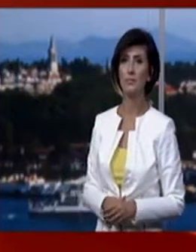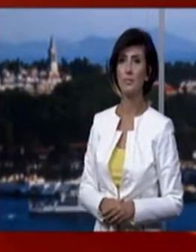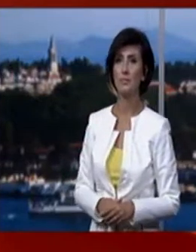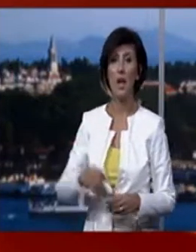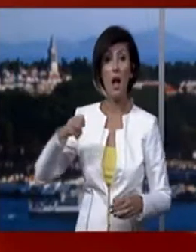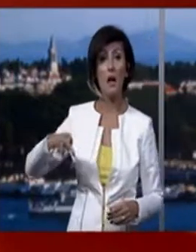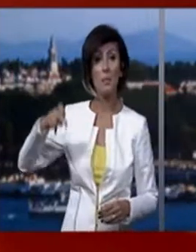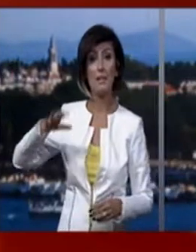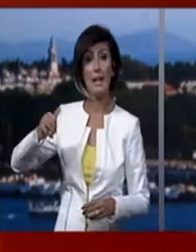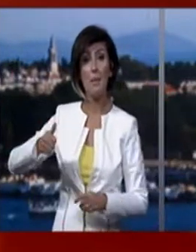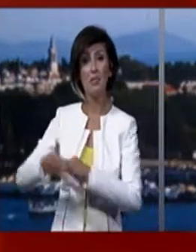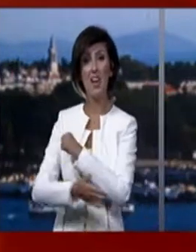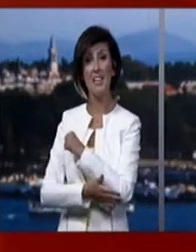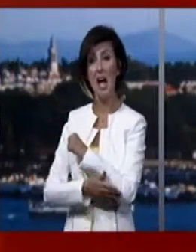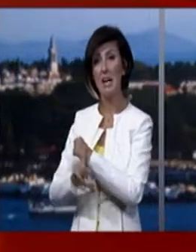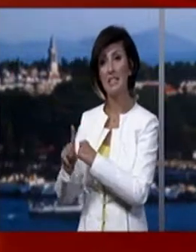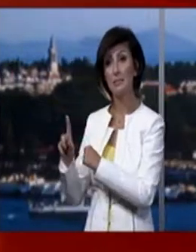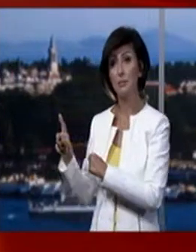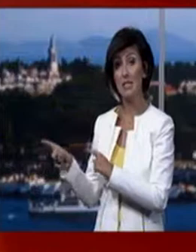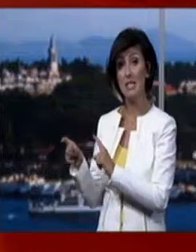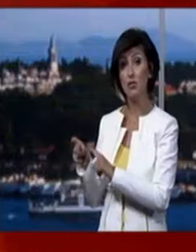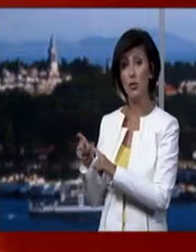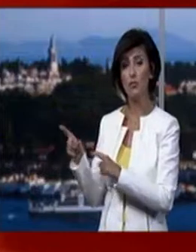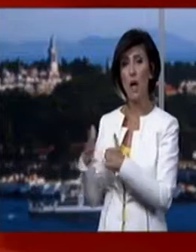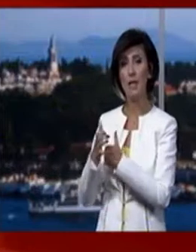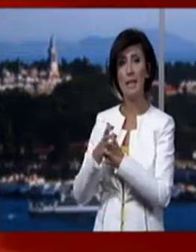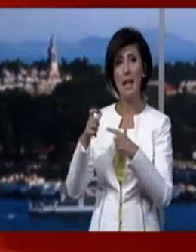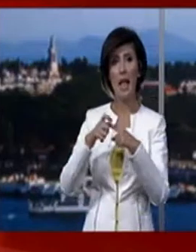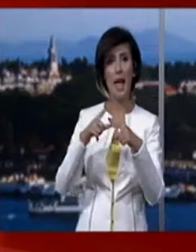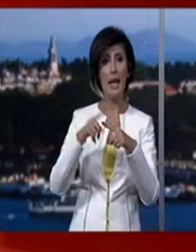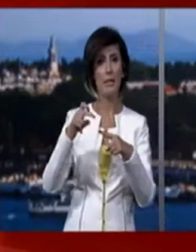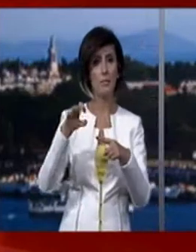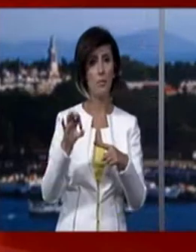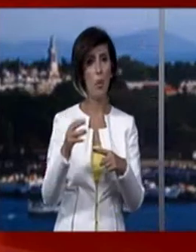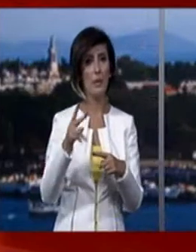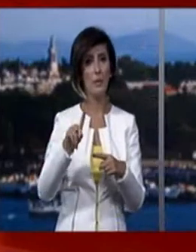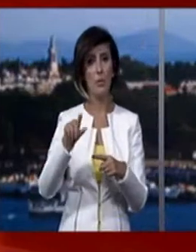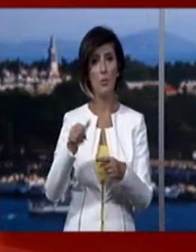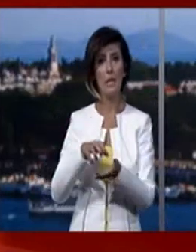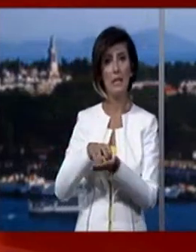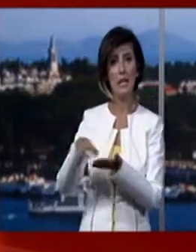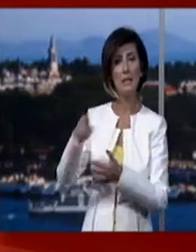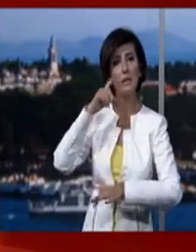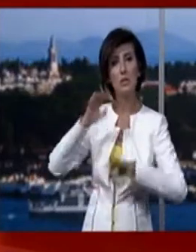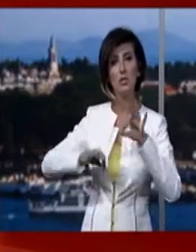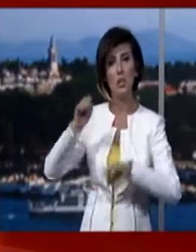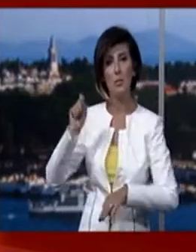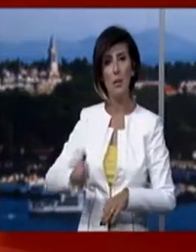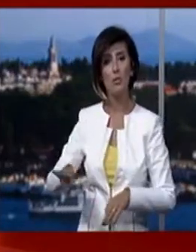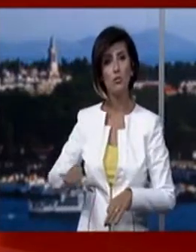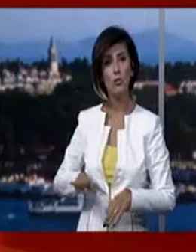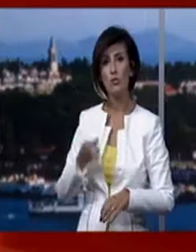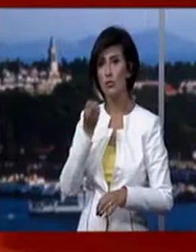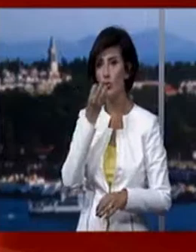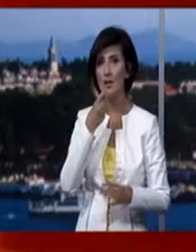AK Parti Genel Başkan Yardımcısı Mevlüt Çavuşoğlu, Antalya Expo 2016 alanında incelemelerde bulundu. Çocuk ve